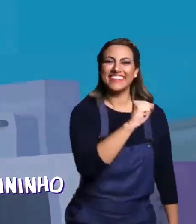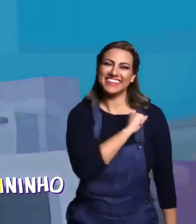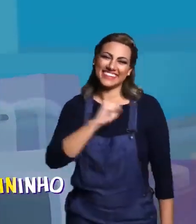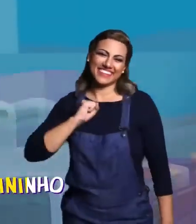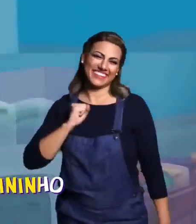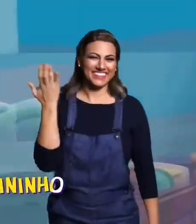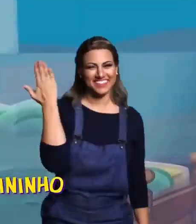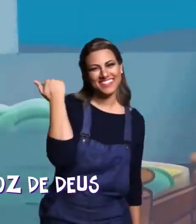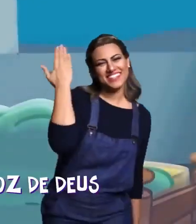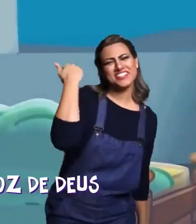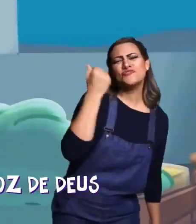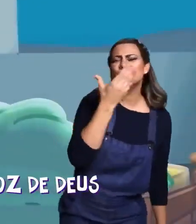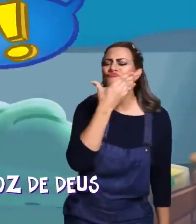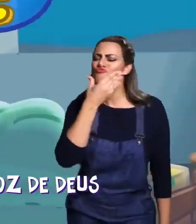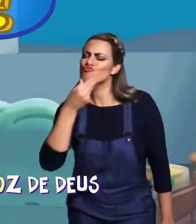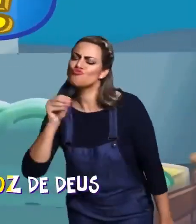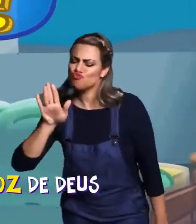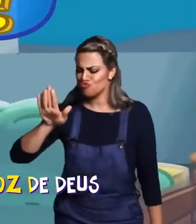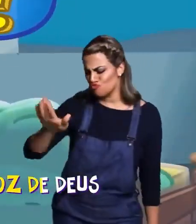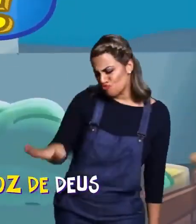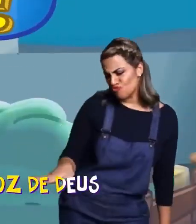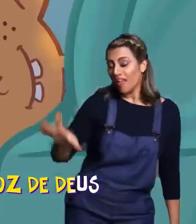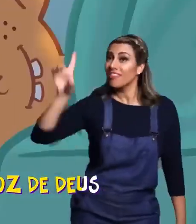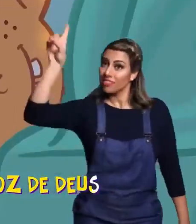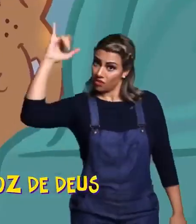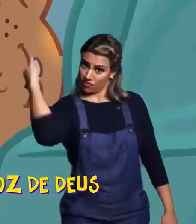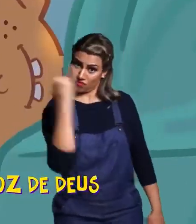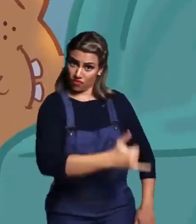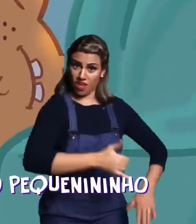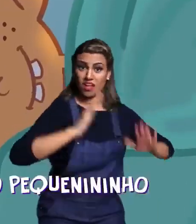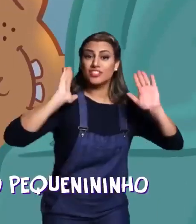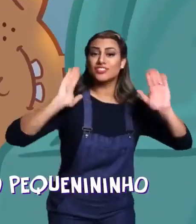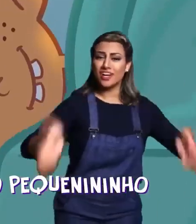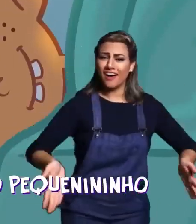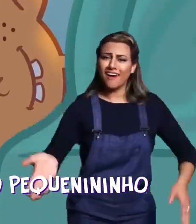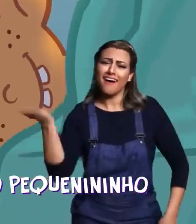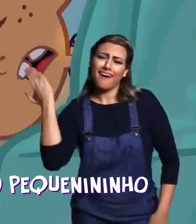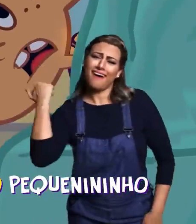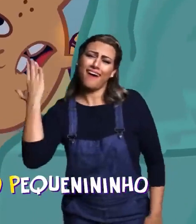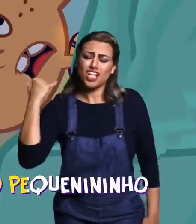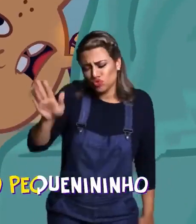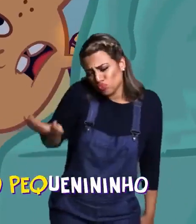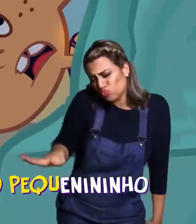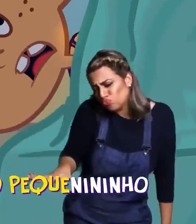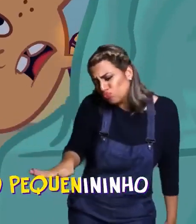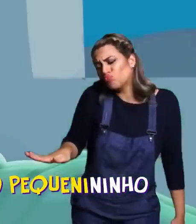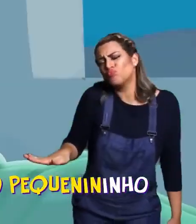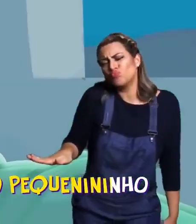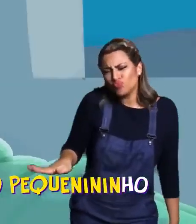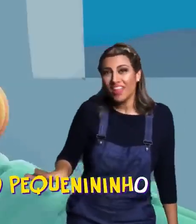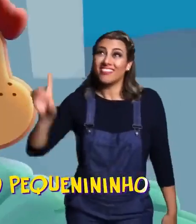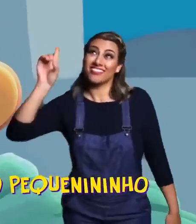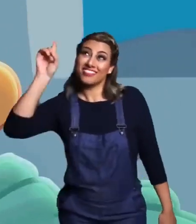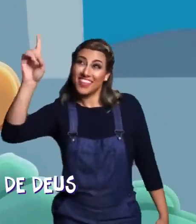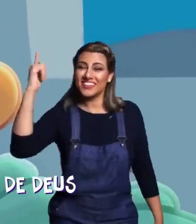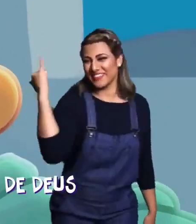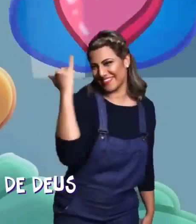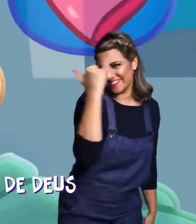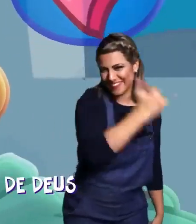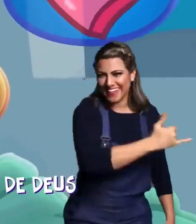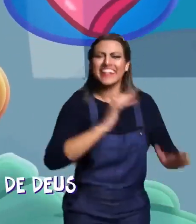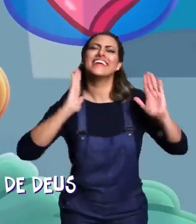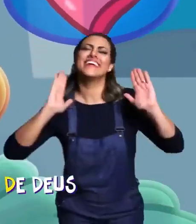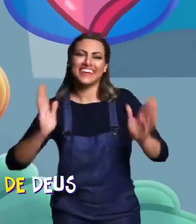um menininho que ouviu a voz de Deus quando ele era tão pequenininho.